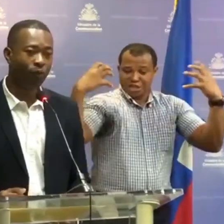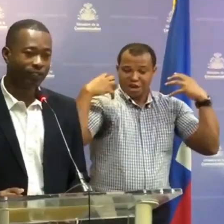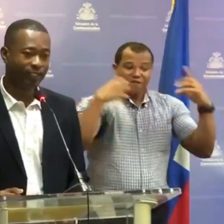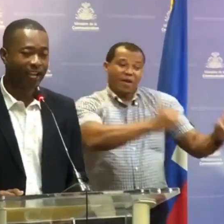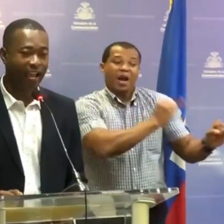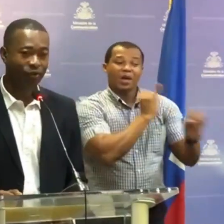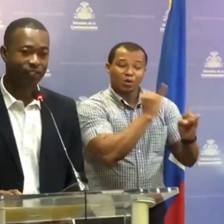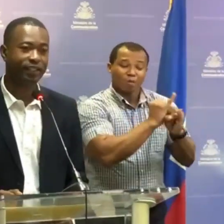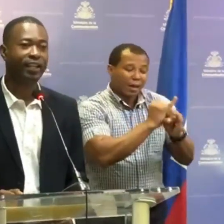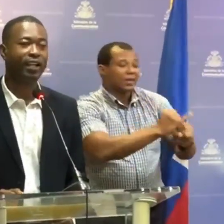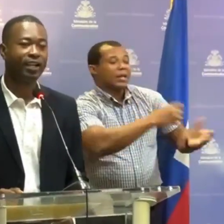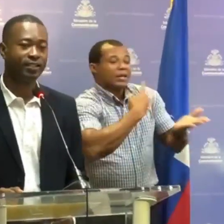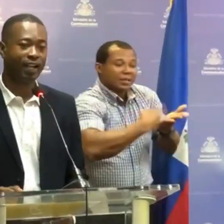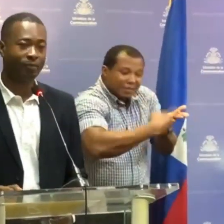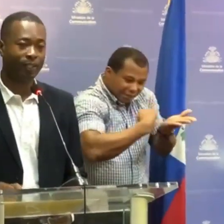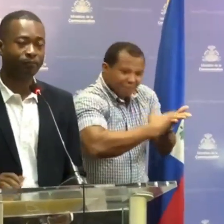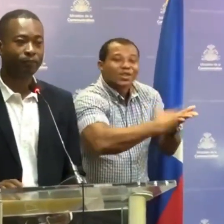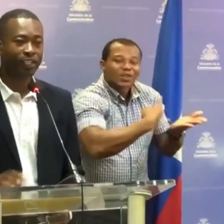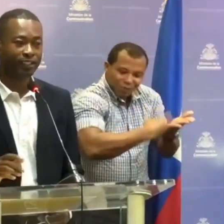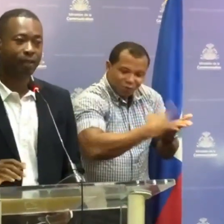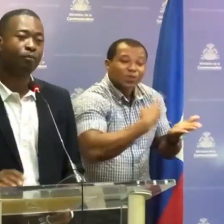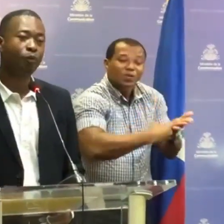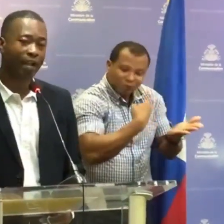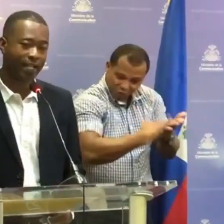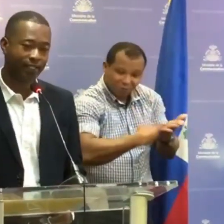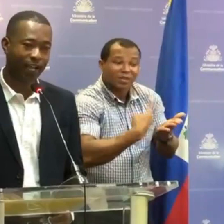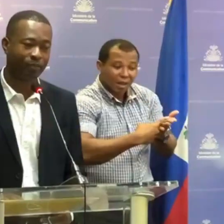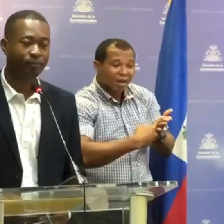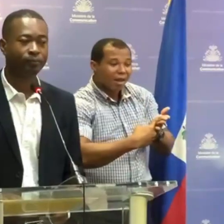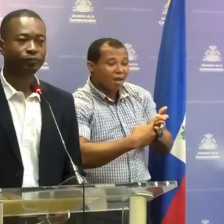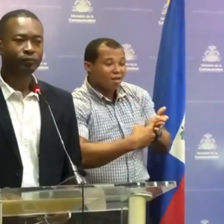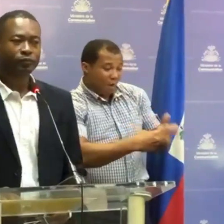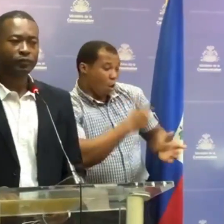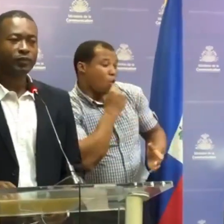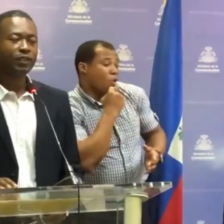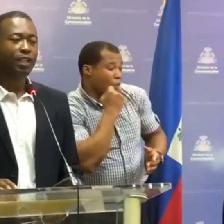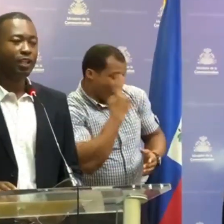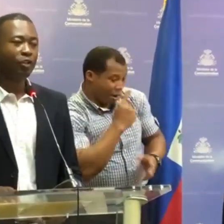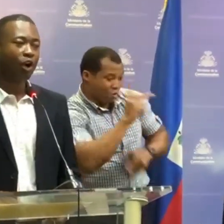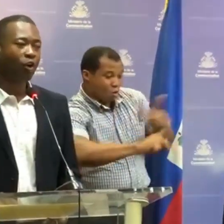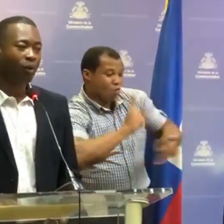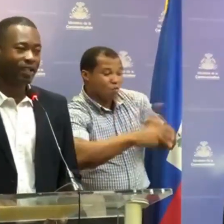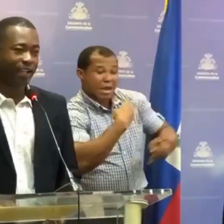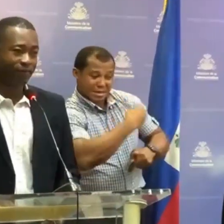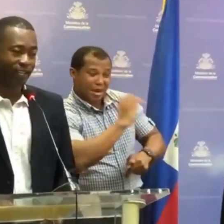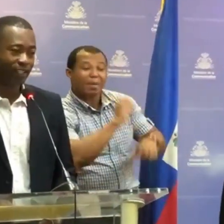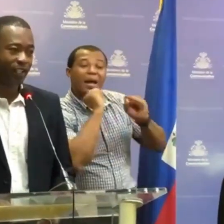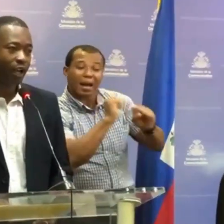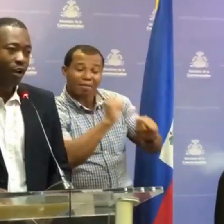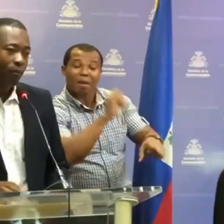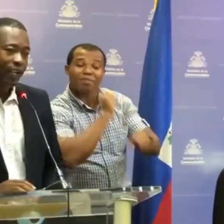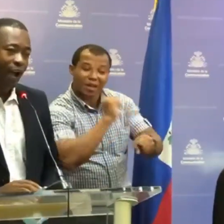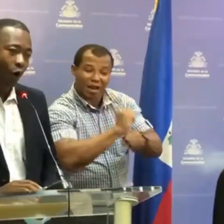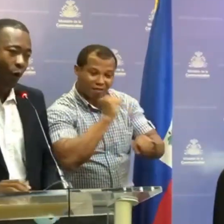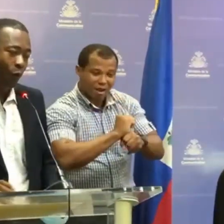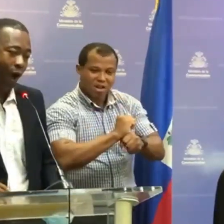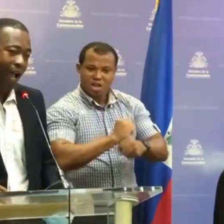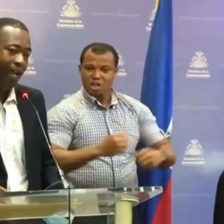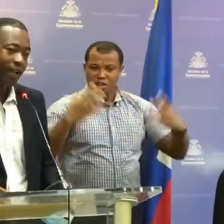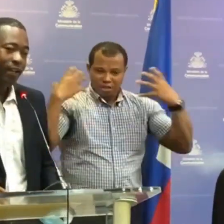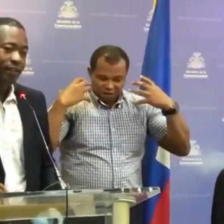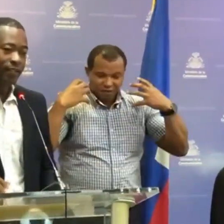surtout si là qui c'est handicapé, qui c'est monde handicapé. Donc comment ça fait? Pendant